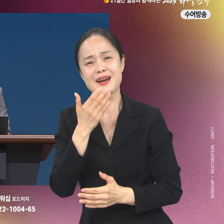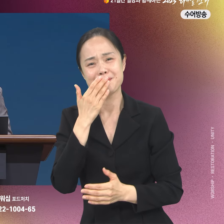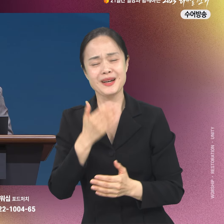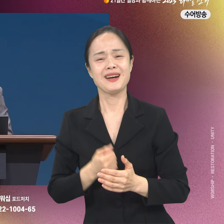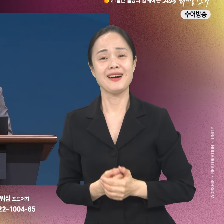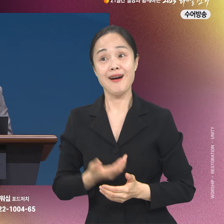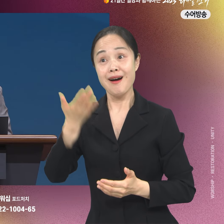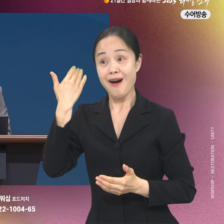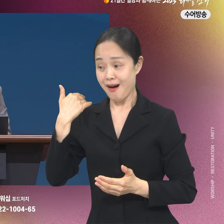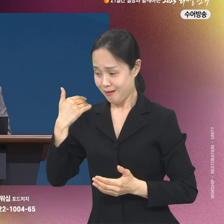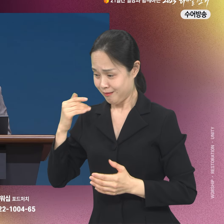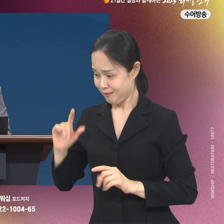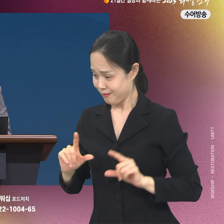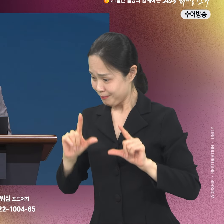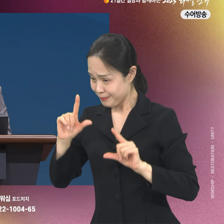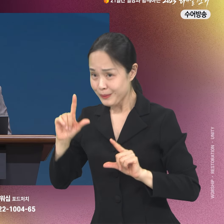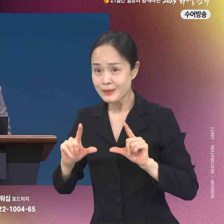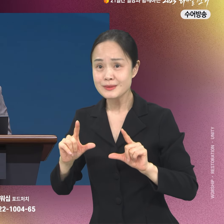일어났던 거예요.